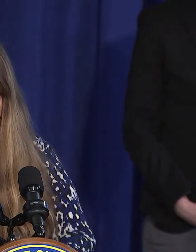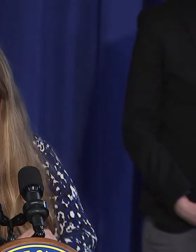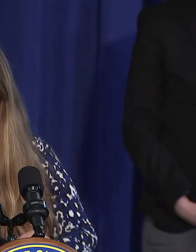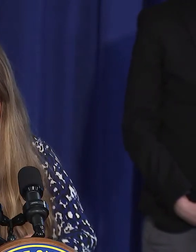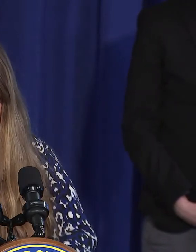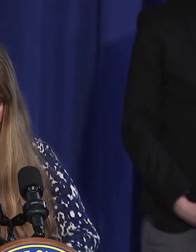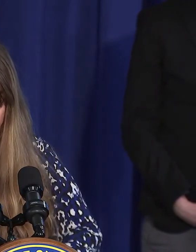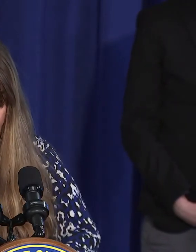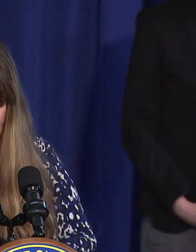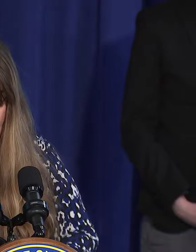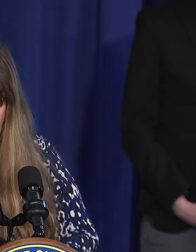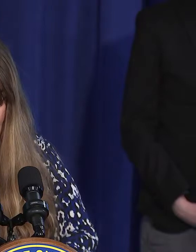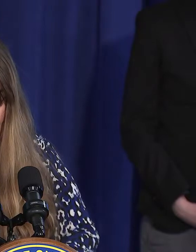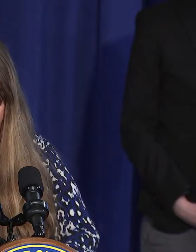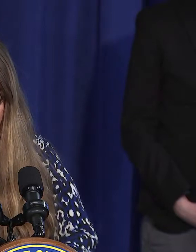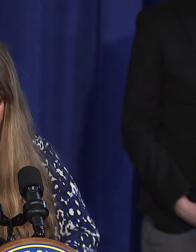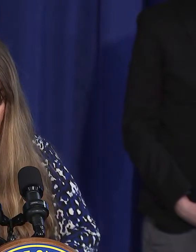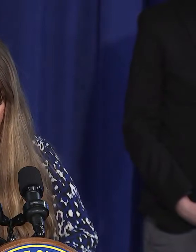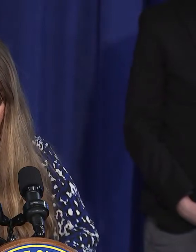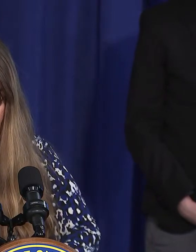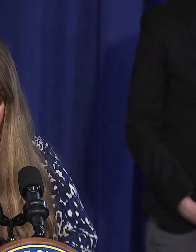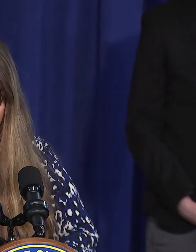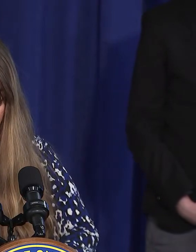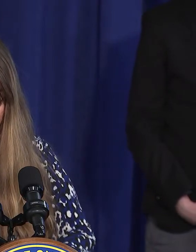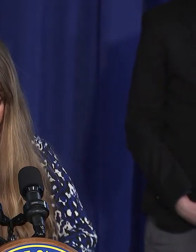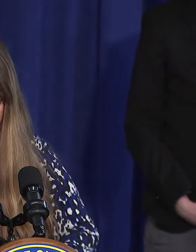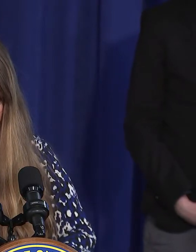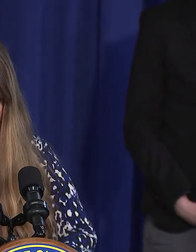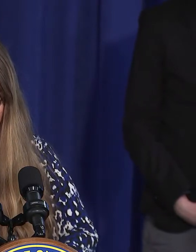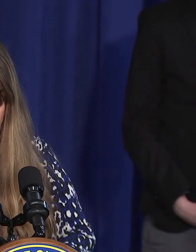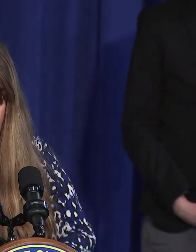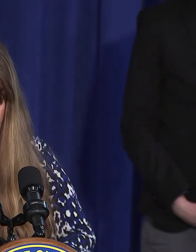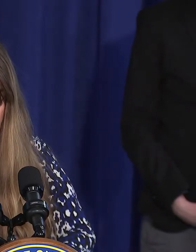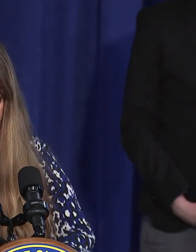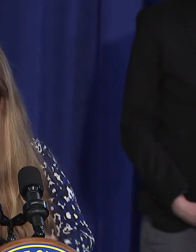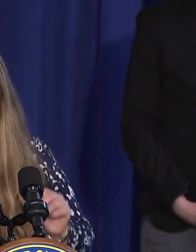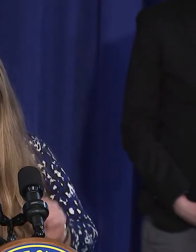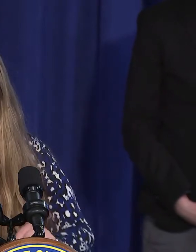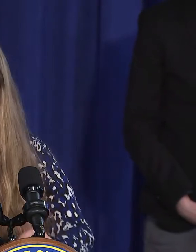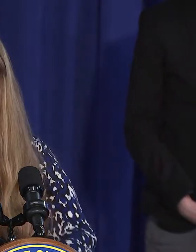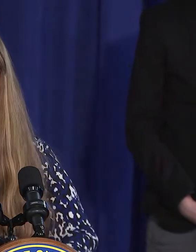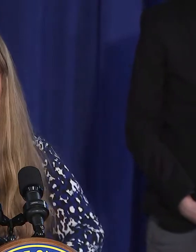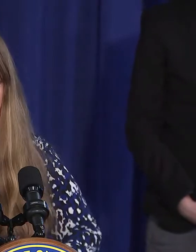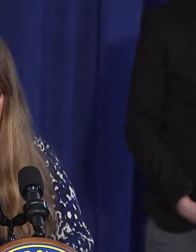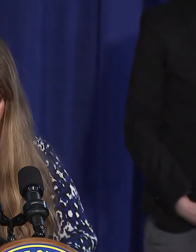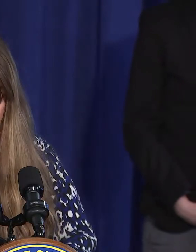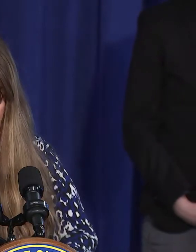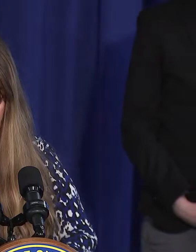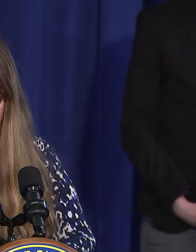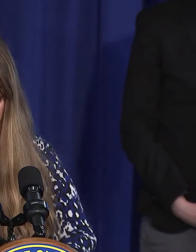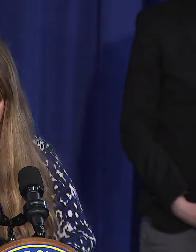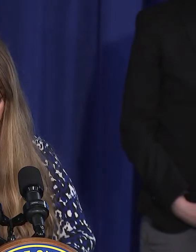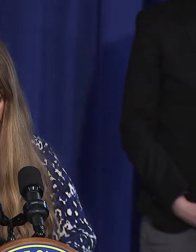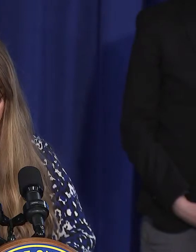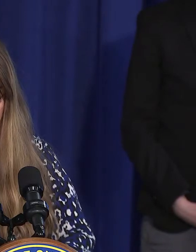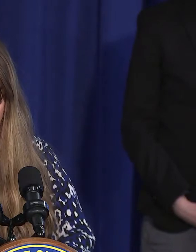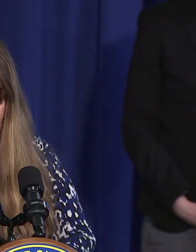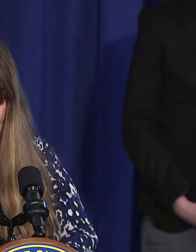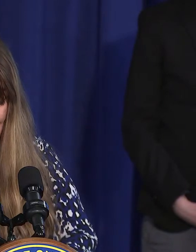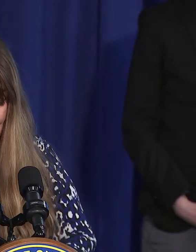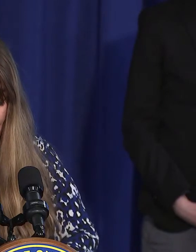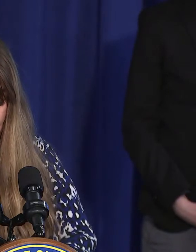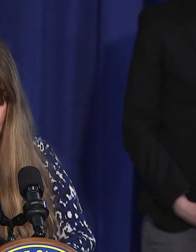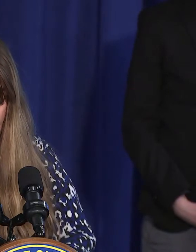deben consultar su mapa. Si las áreas son de riesgo amarillos, considere usar máscaras en lugares